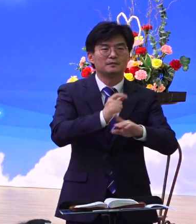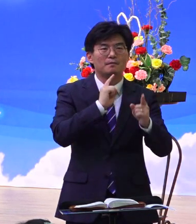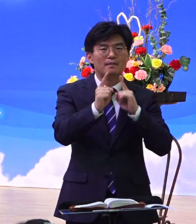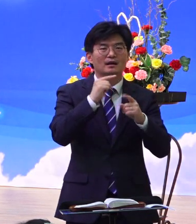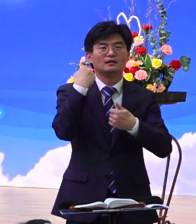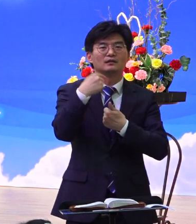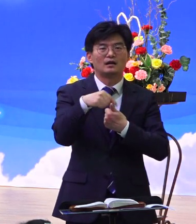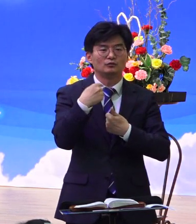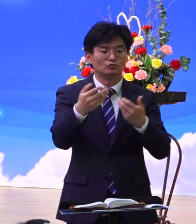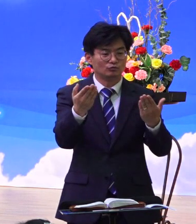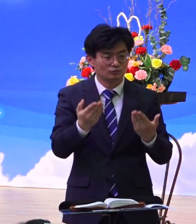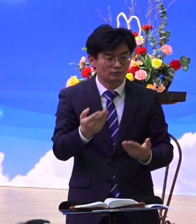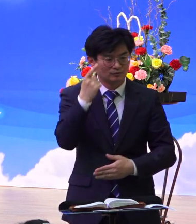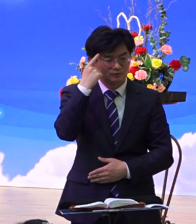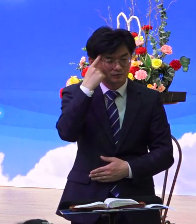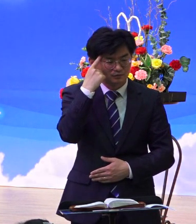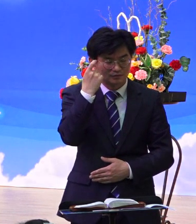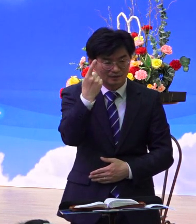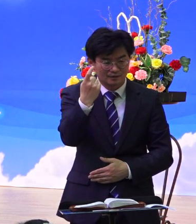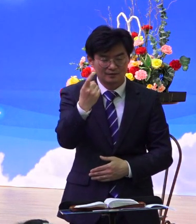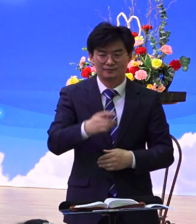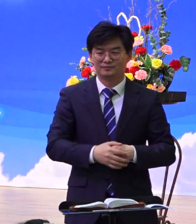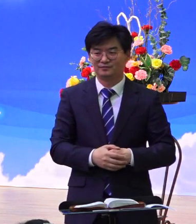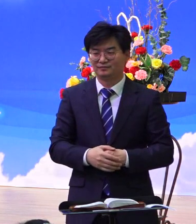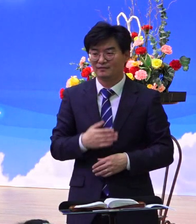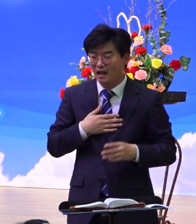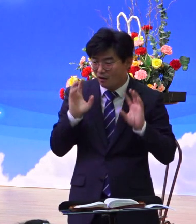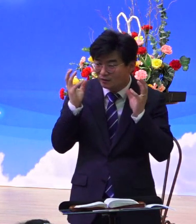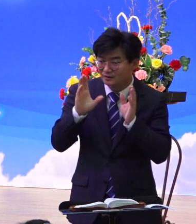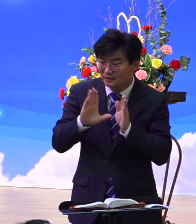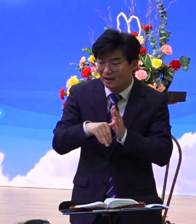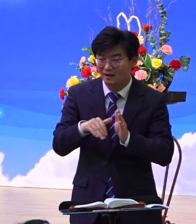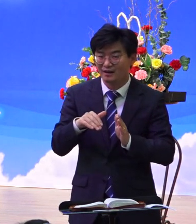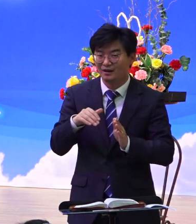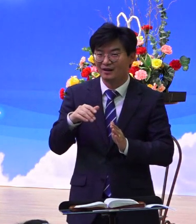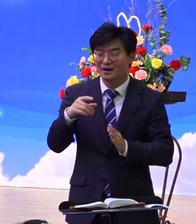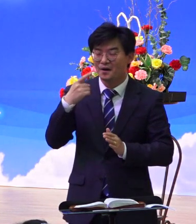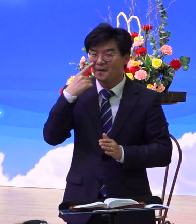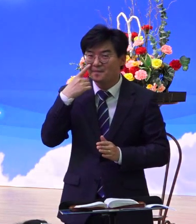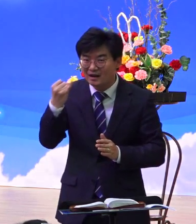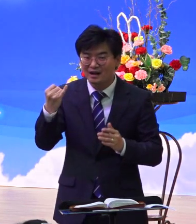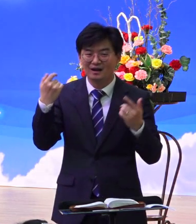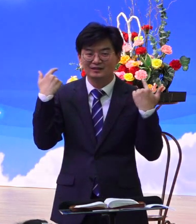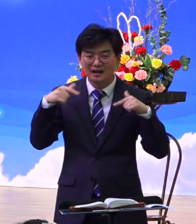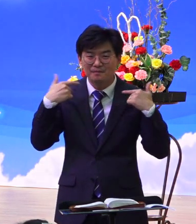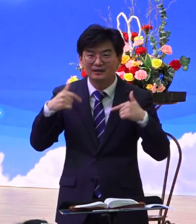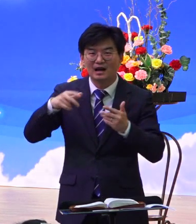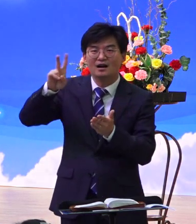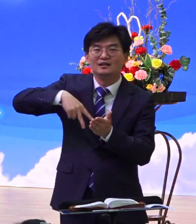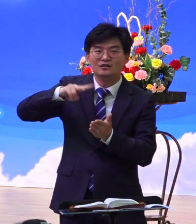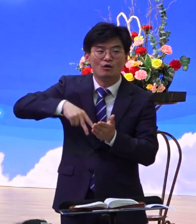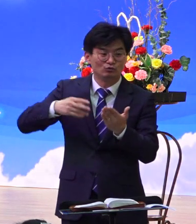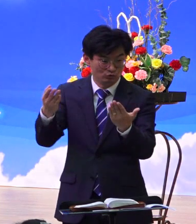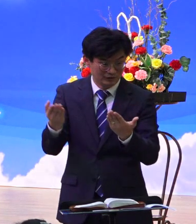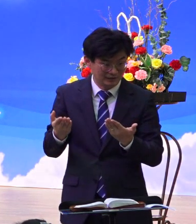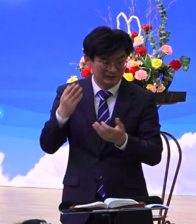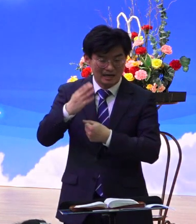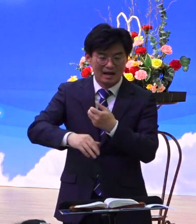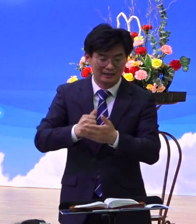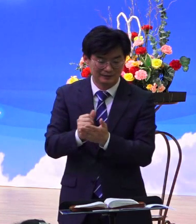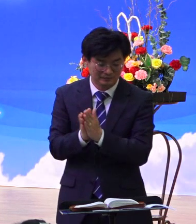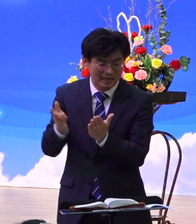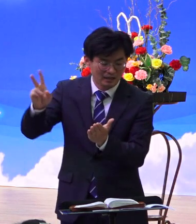이렇게 이야기했습니다. 나의 어린 시절 어머니가 날마다 읽어주신 성경 구절이